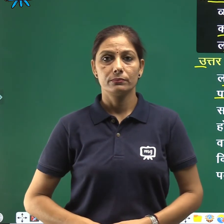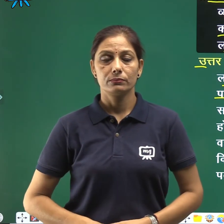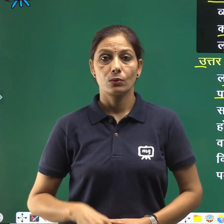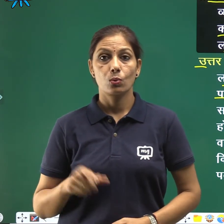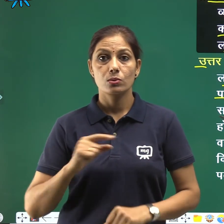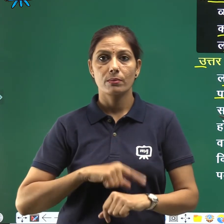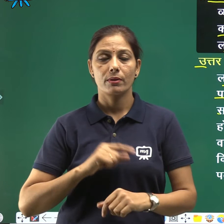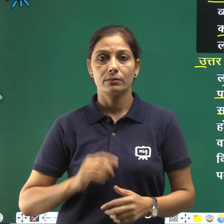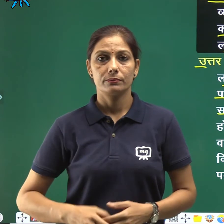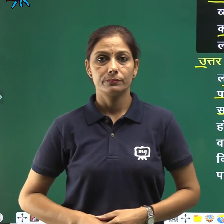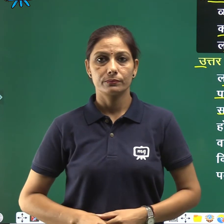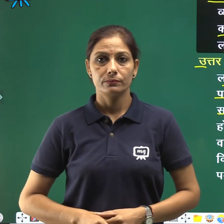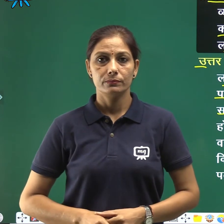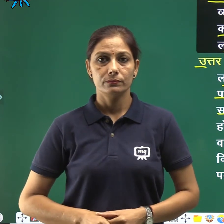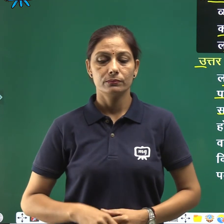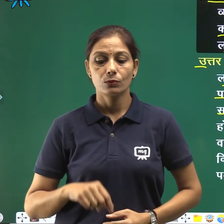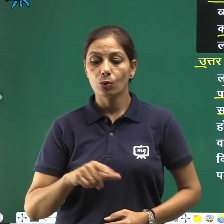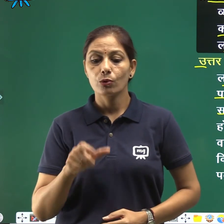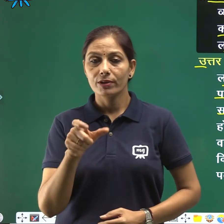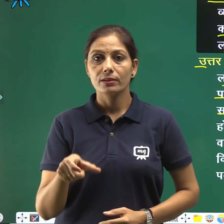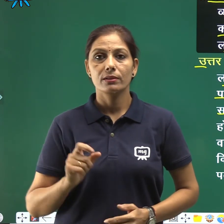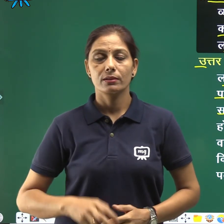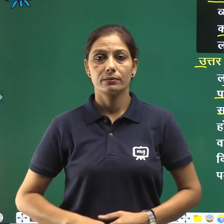उस समय कोई व्यक्ति